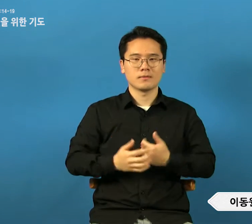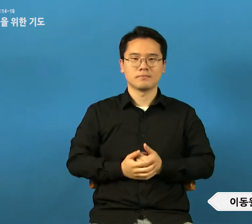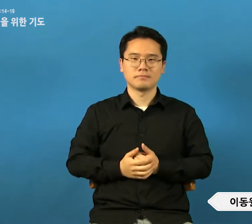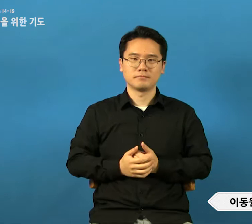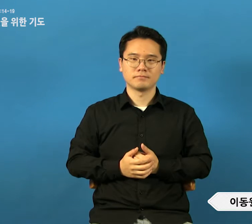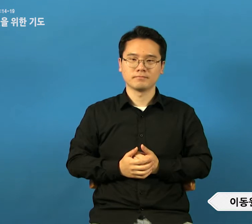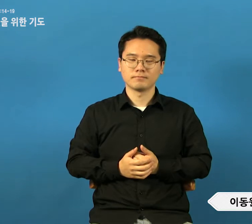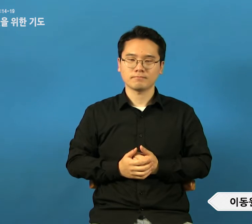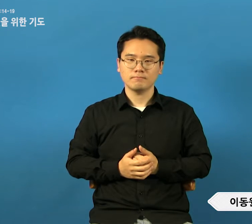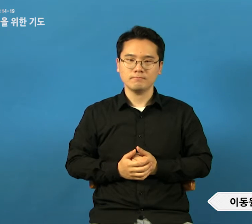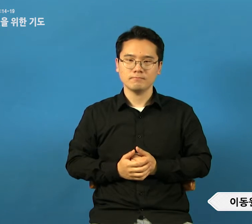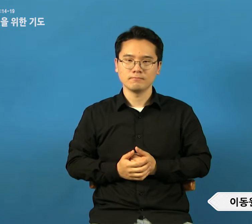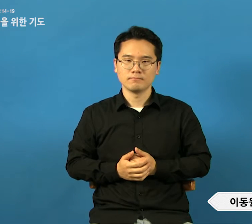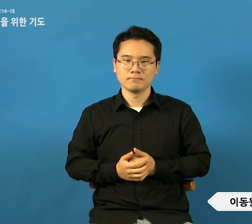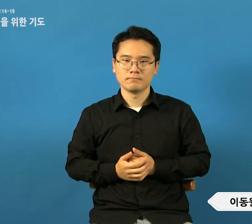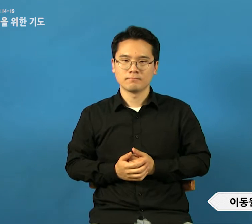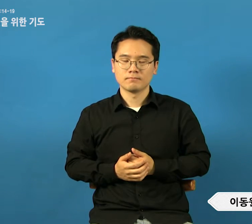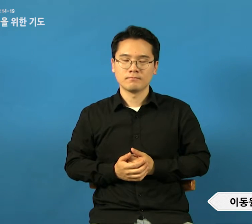우리가